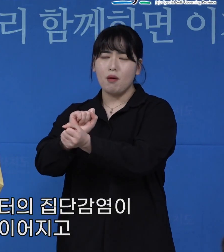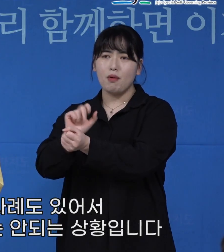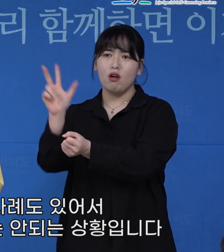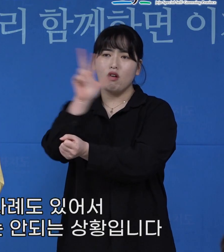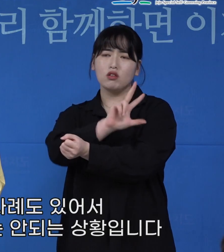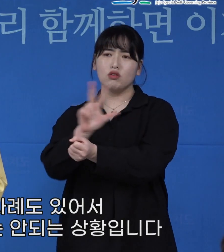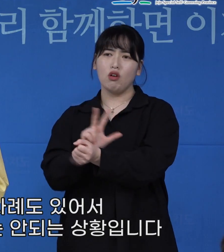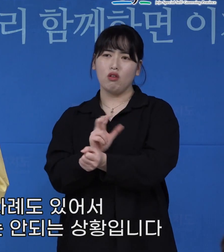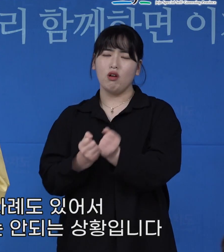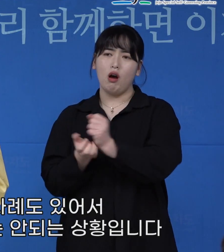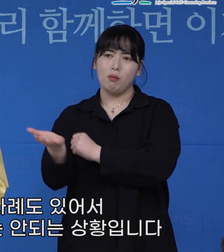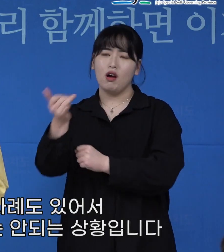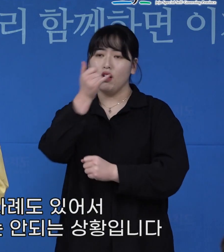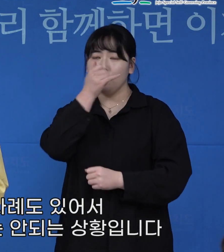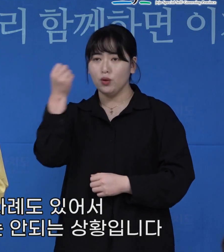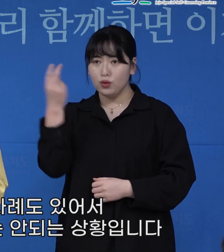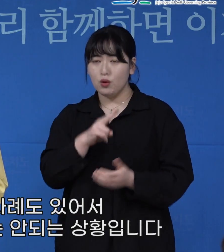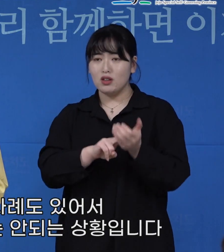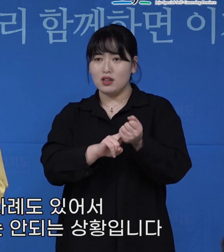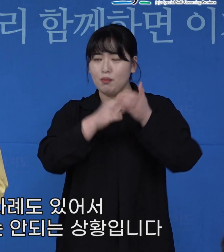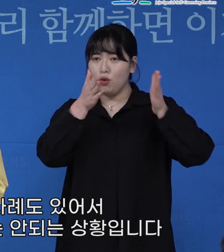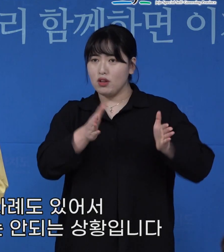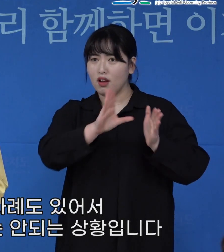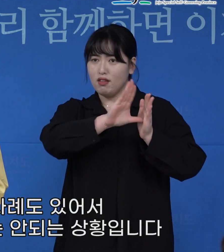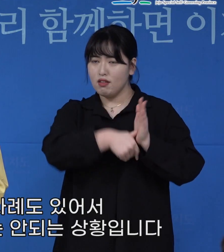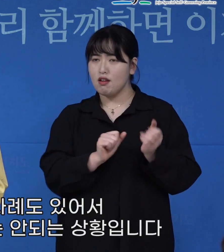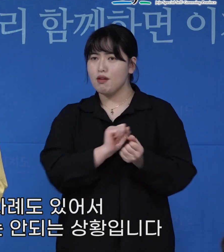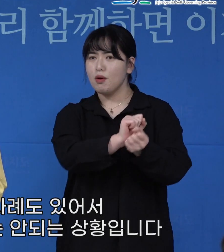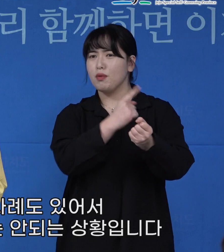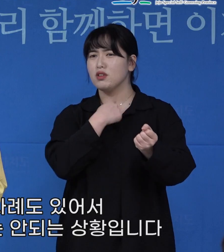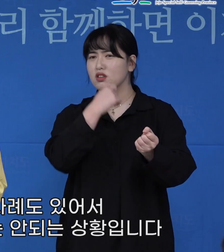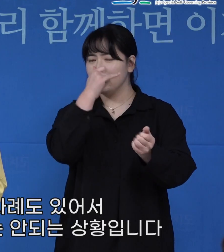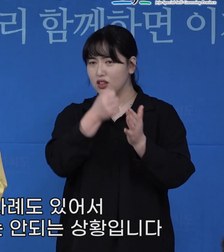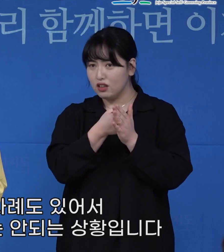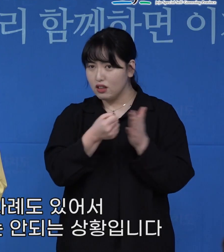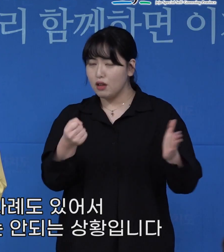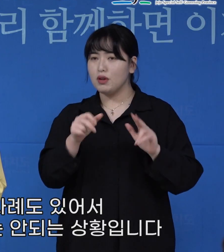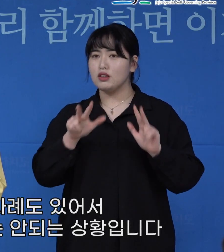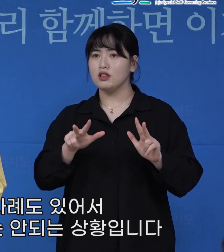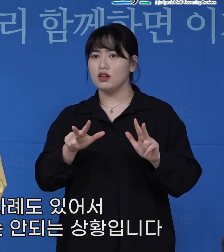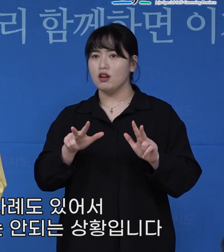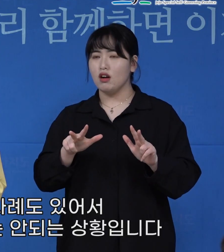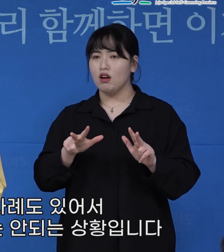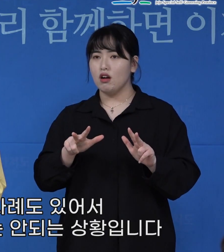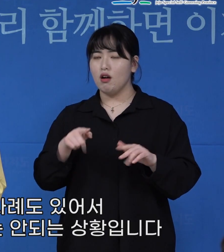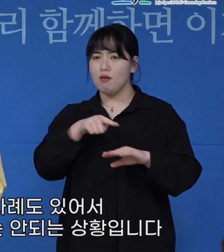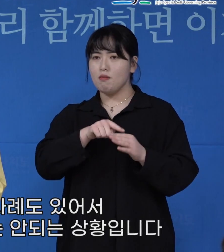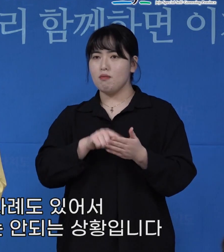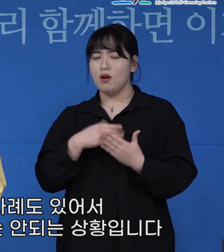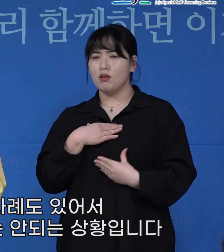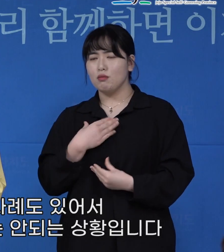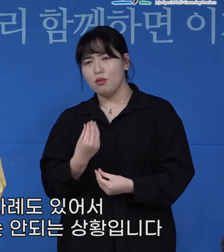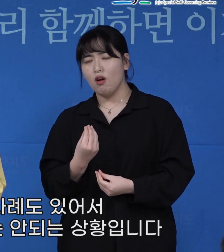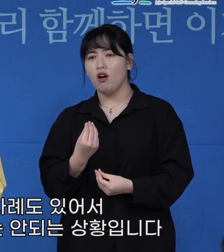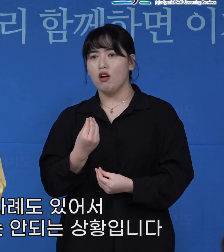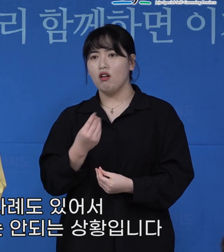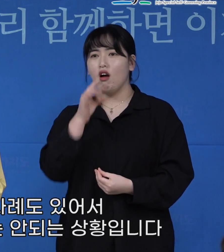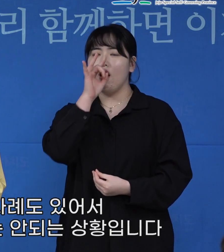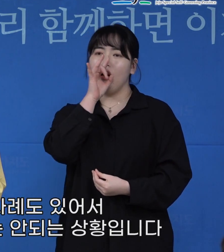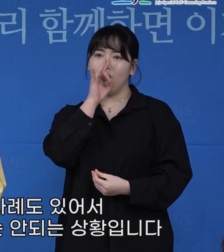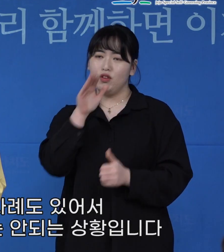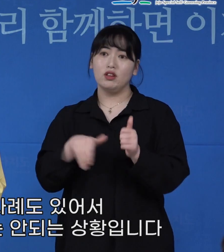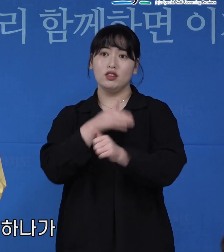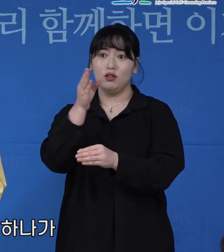이어지고 잠복기의 감염 사례도 있어서 결코 경계심을 풀어서는 안